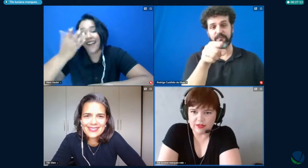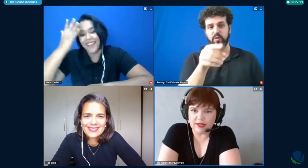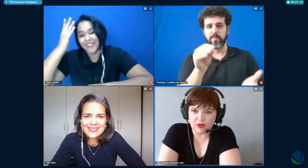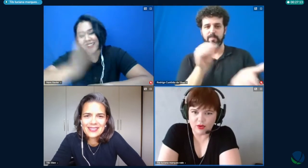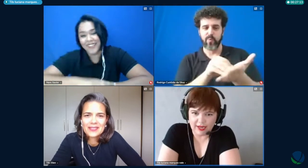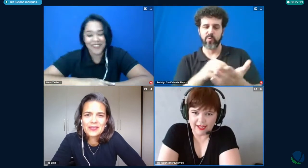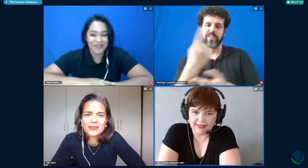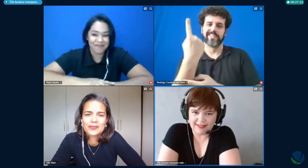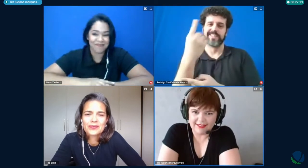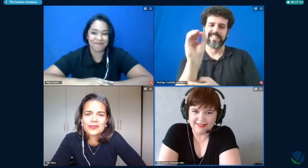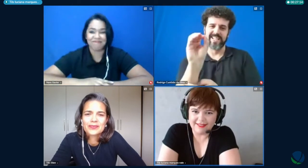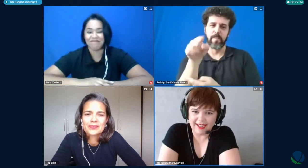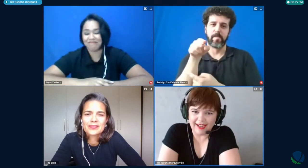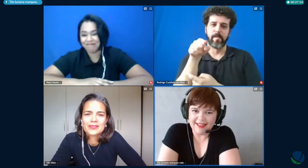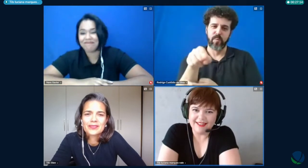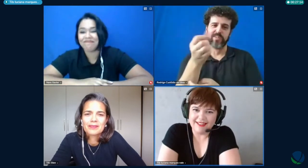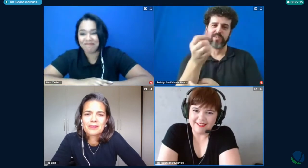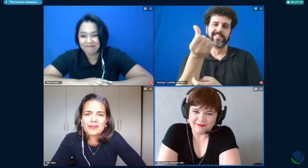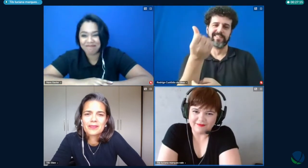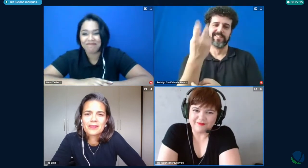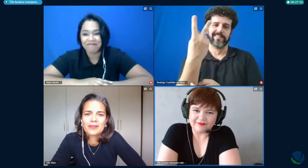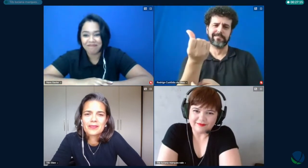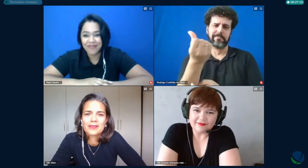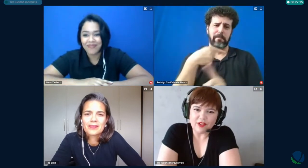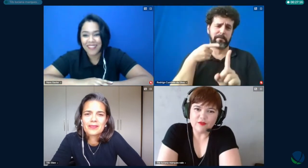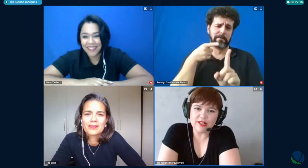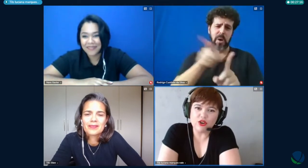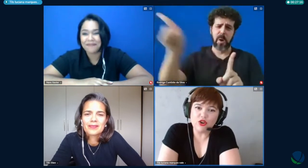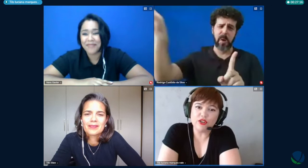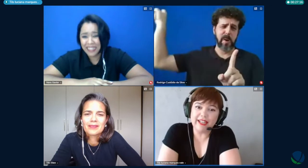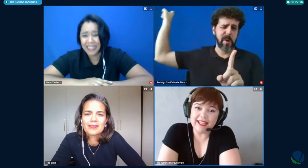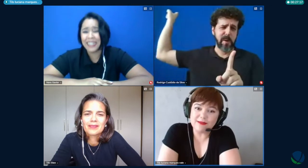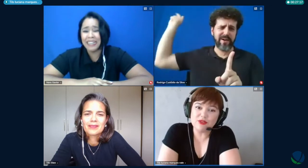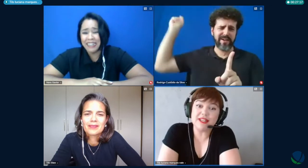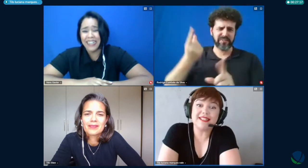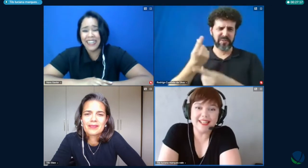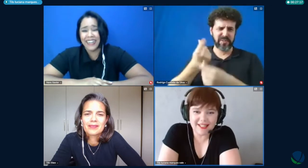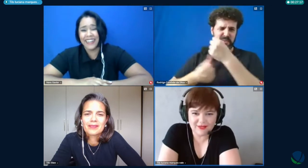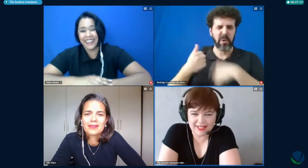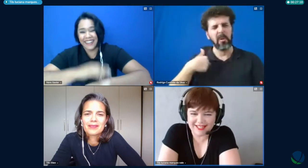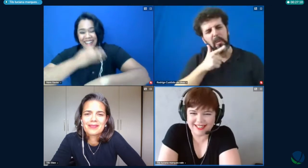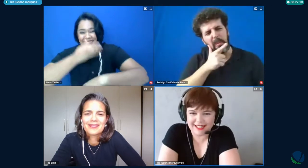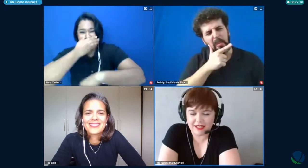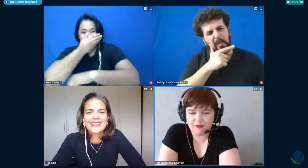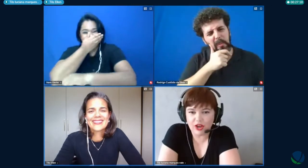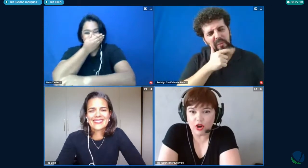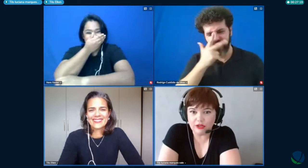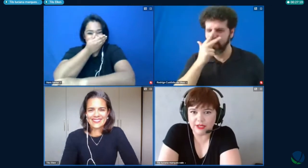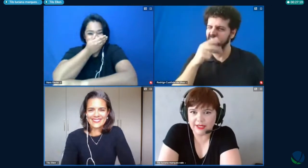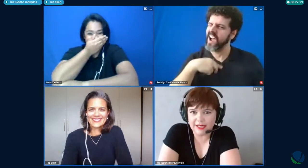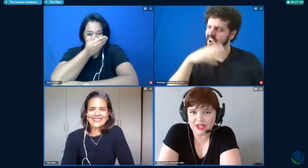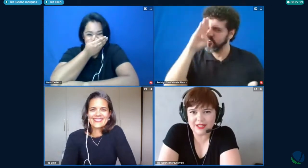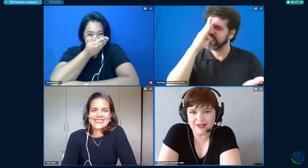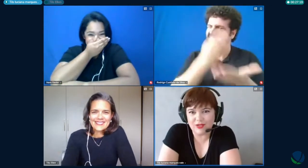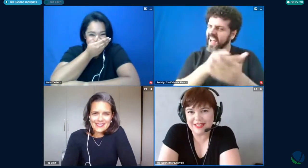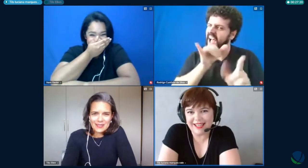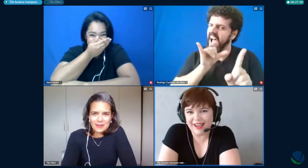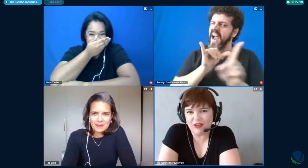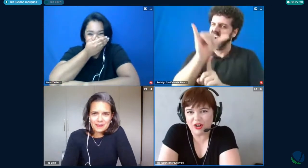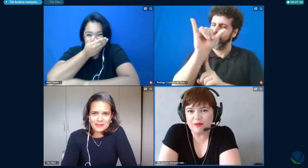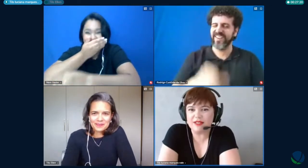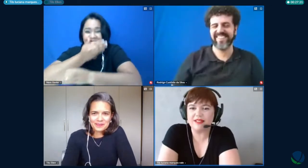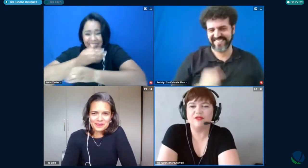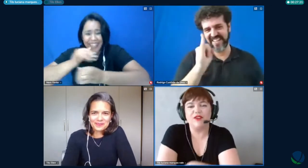10.436 para você colocar, tá? Você colocou 10.626, que foi outra, que é de